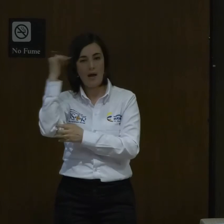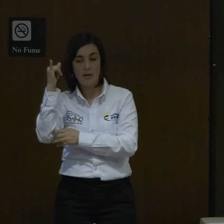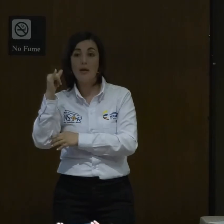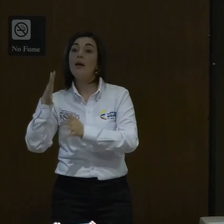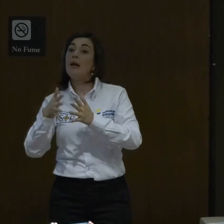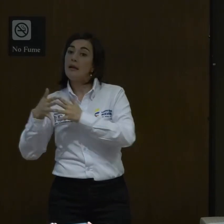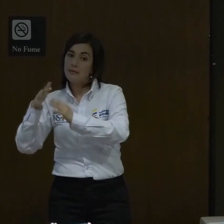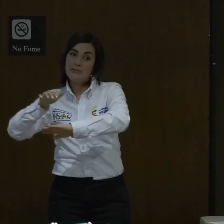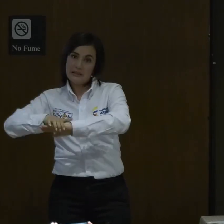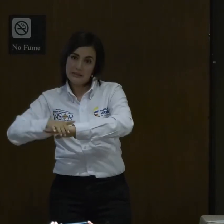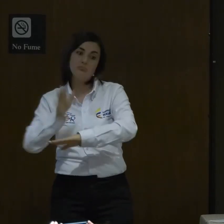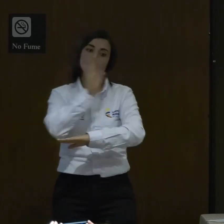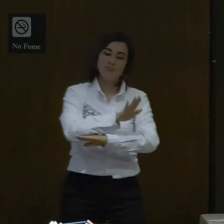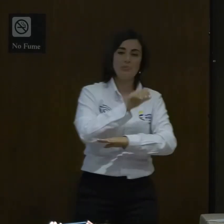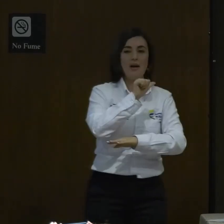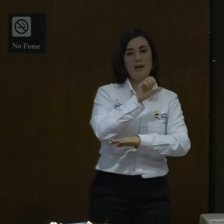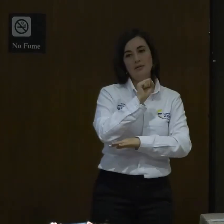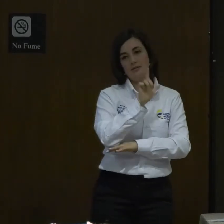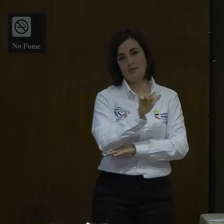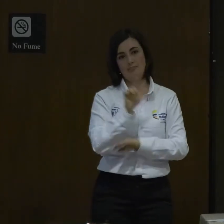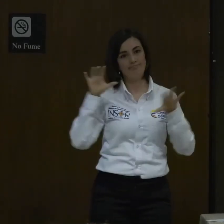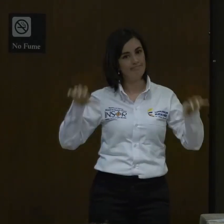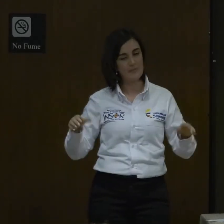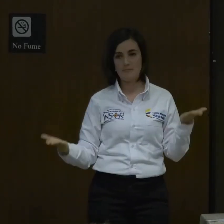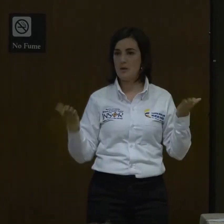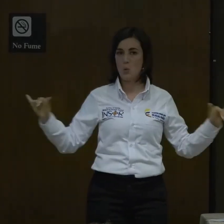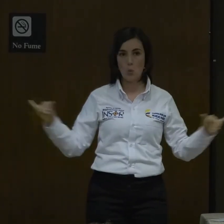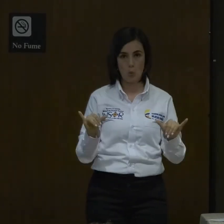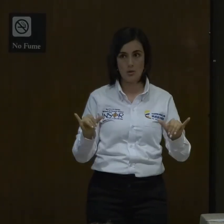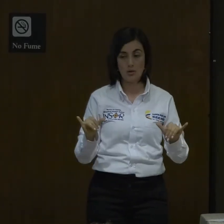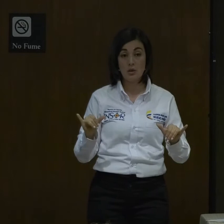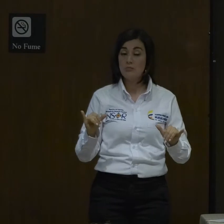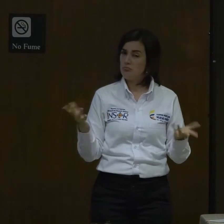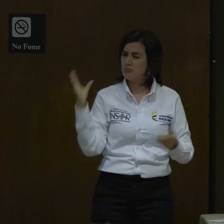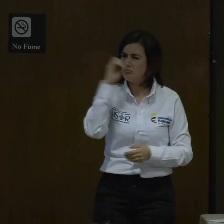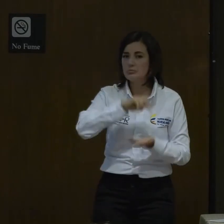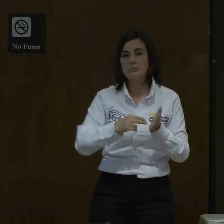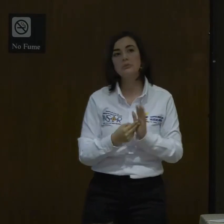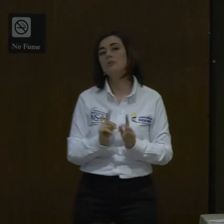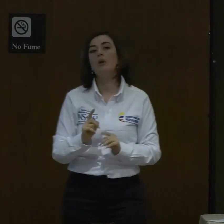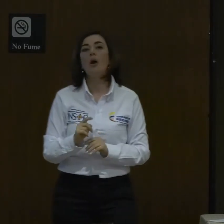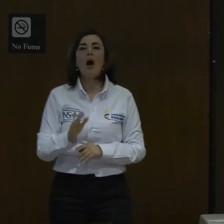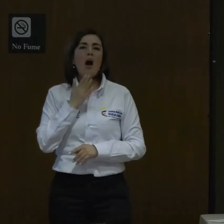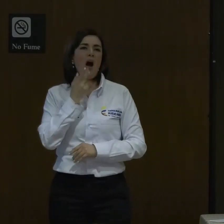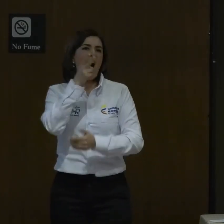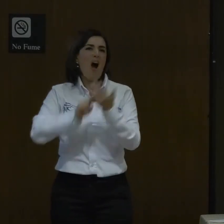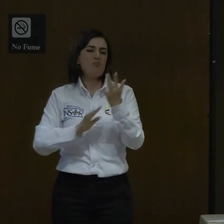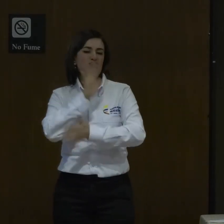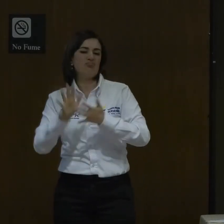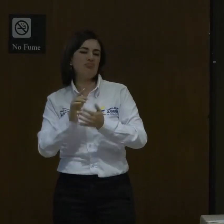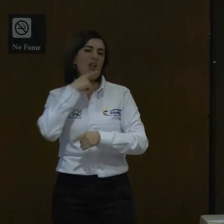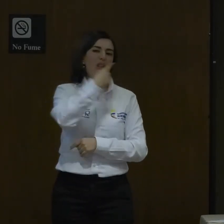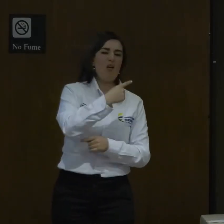la ASL. Lo que esto quiere decir es que no es suficiente el utilizar las dos lenguas en el